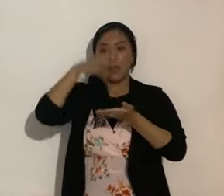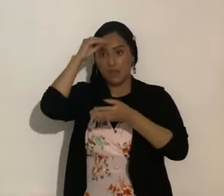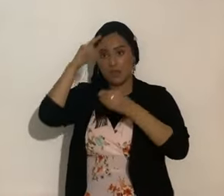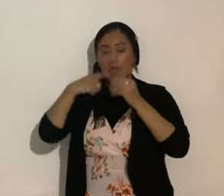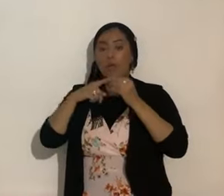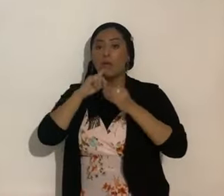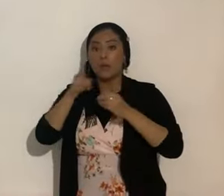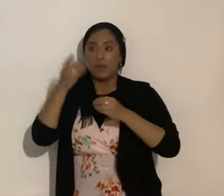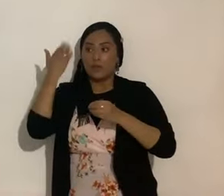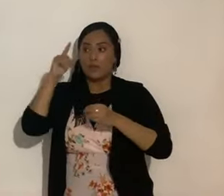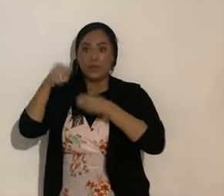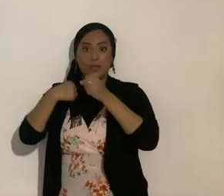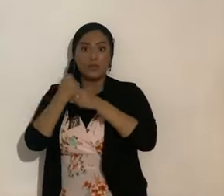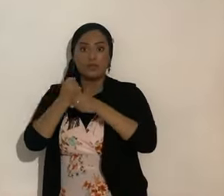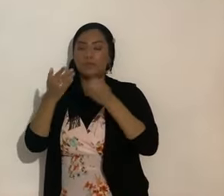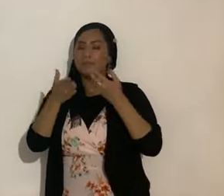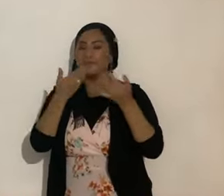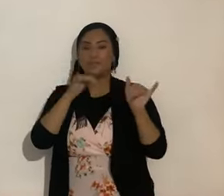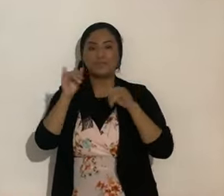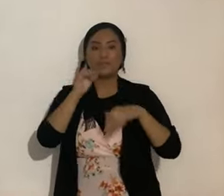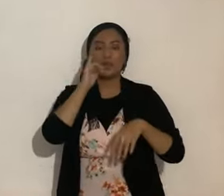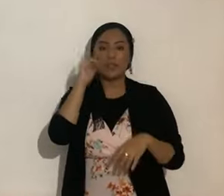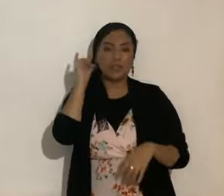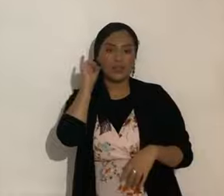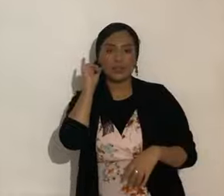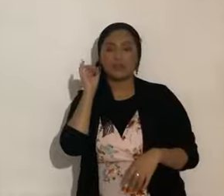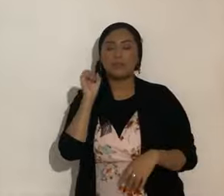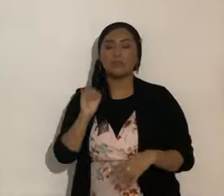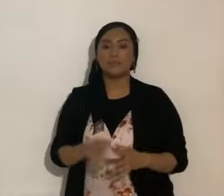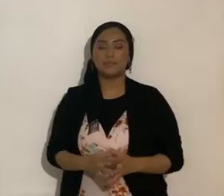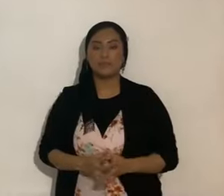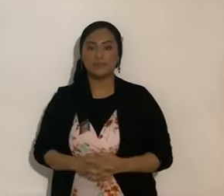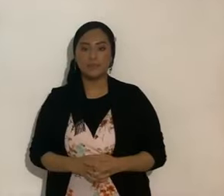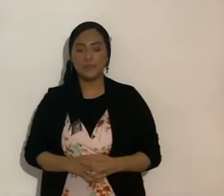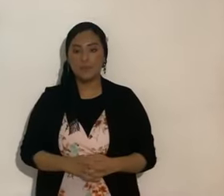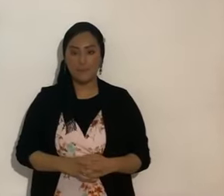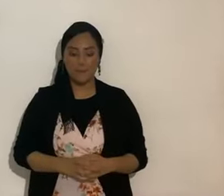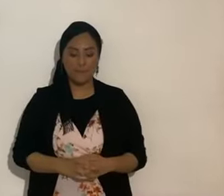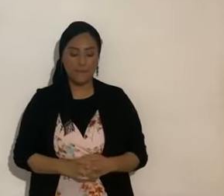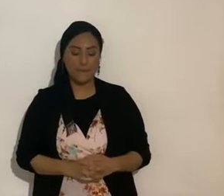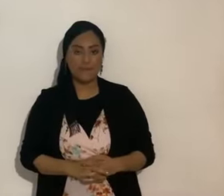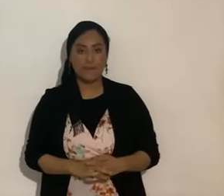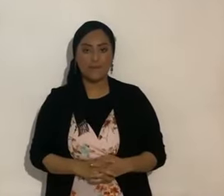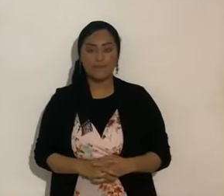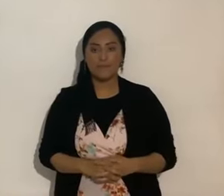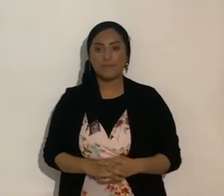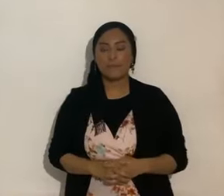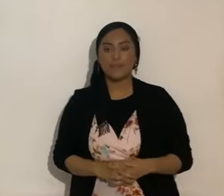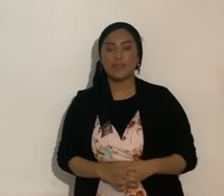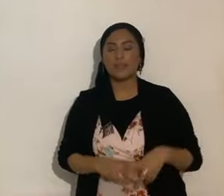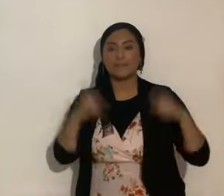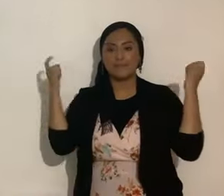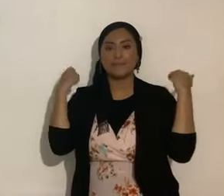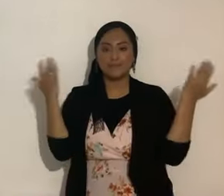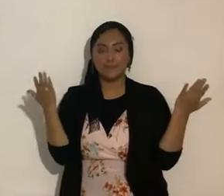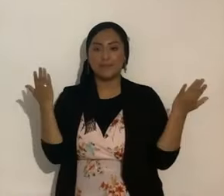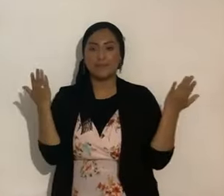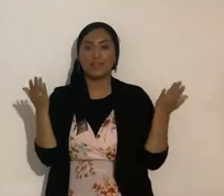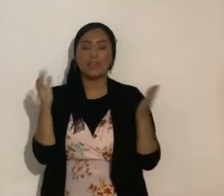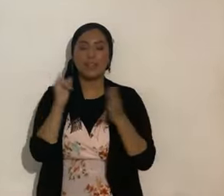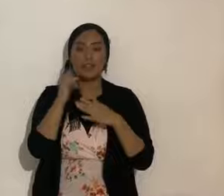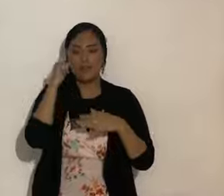años, como si hubiera sido ayer, o como si fuera ayer que tú entraste a los pactos. ¡Aleluya! Eso es